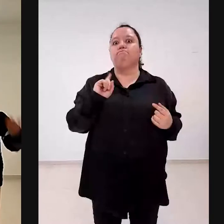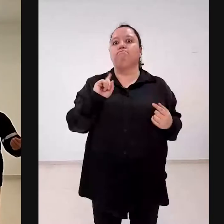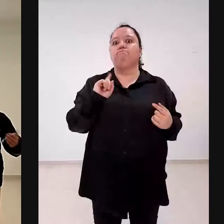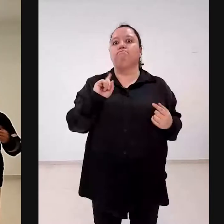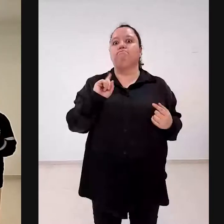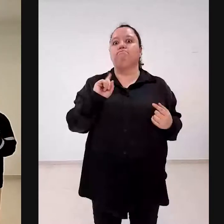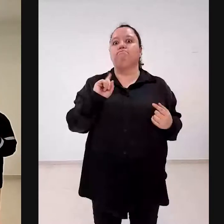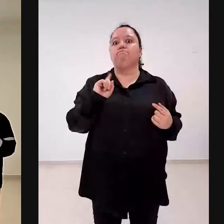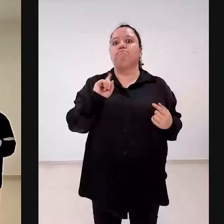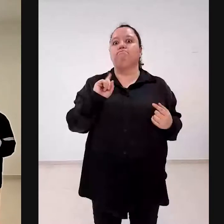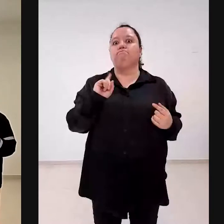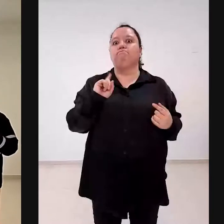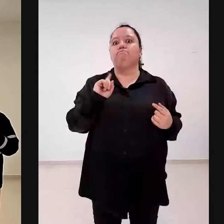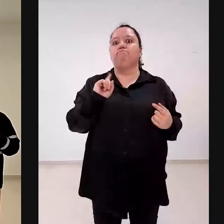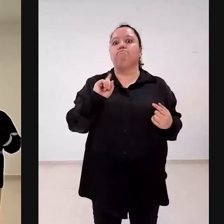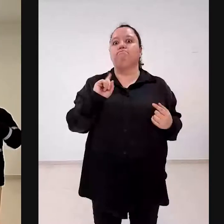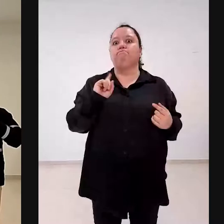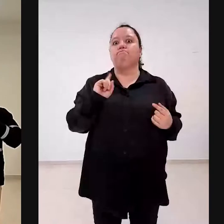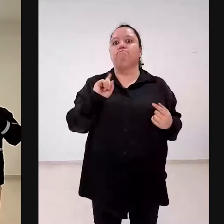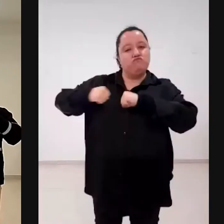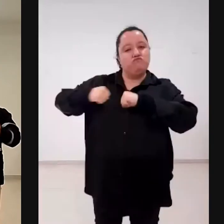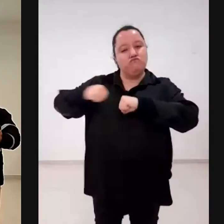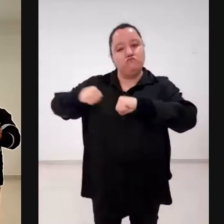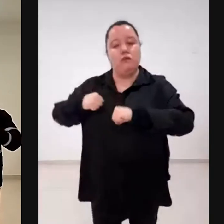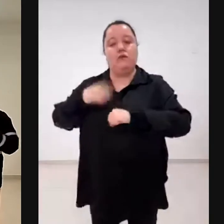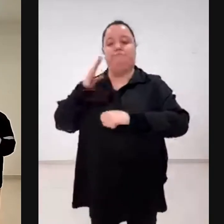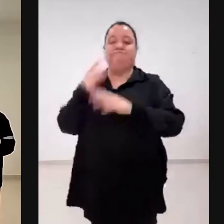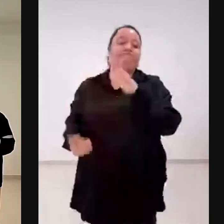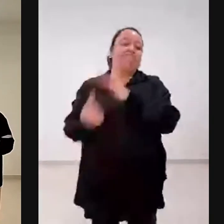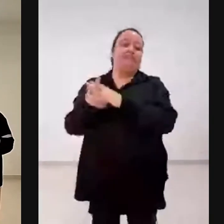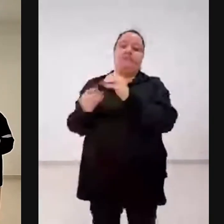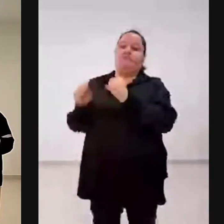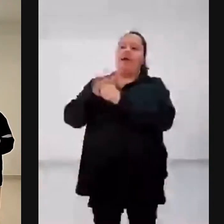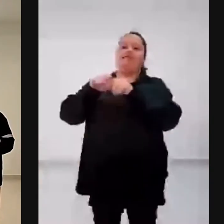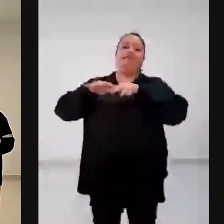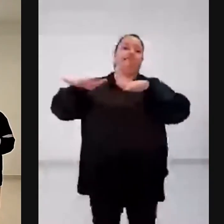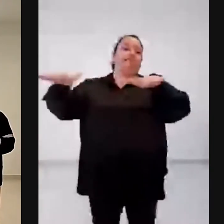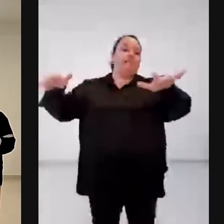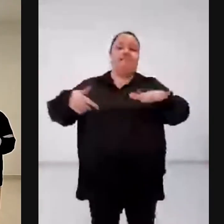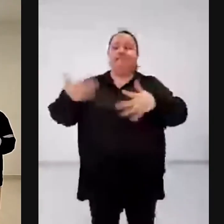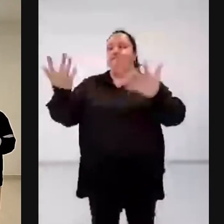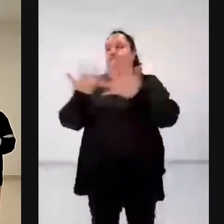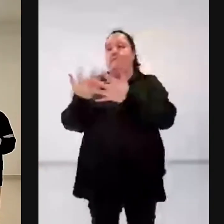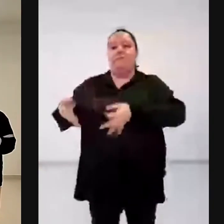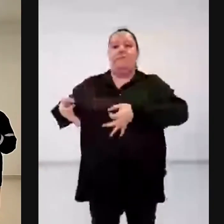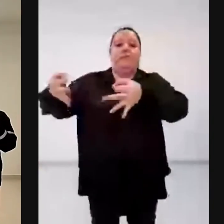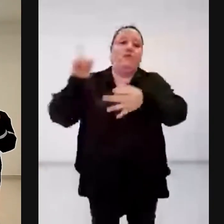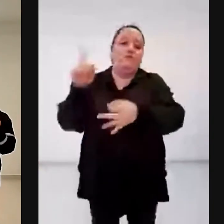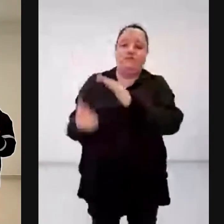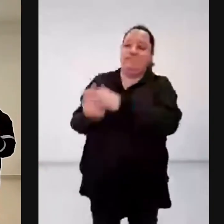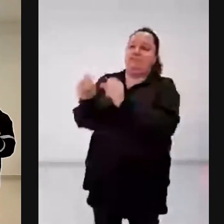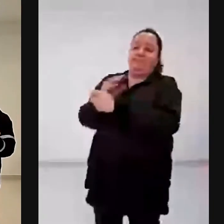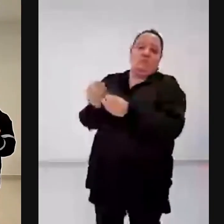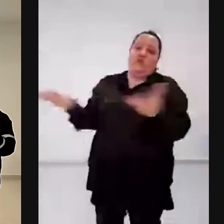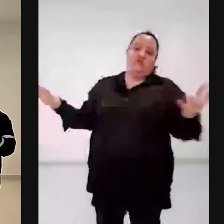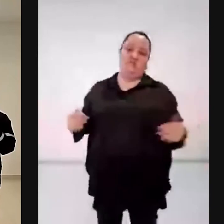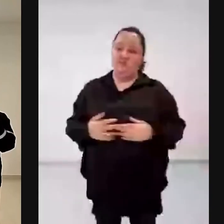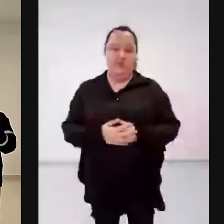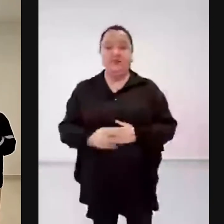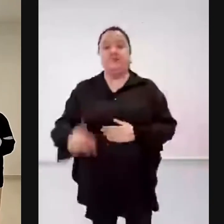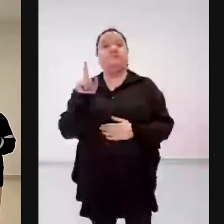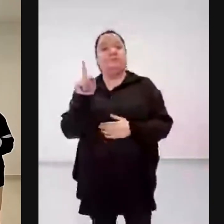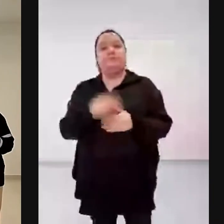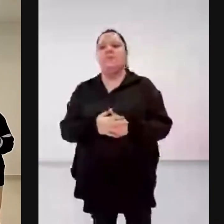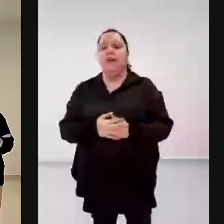tengo una familia que me puede dilatar pero contraté a